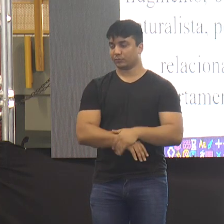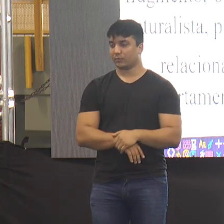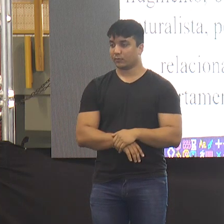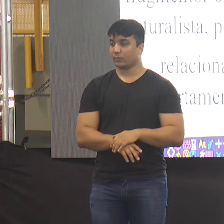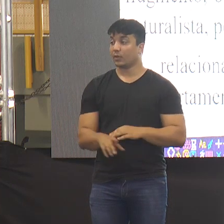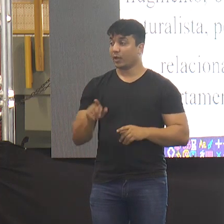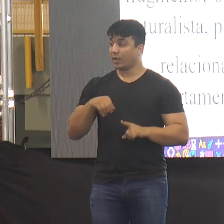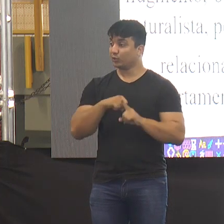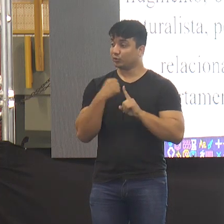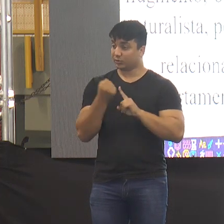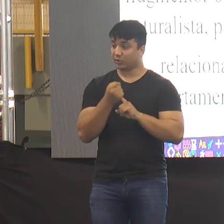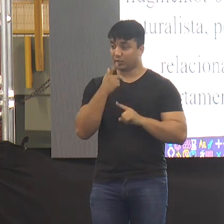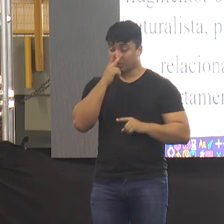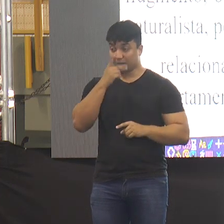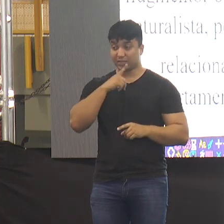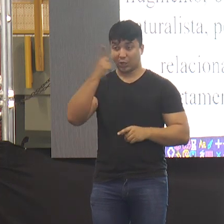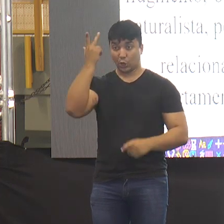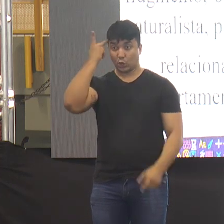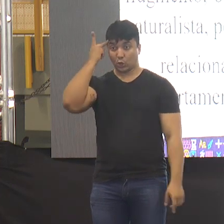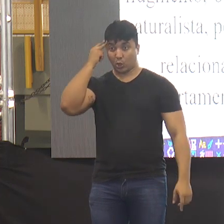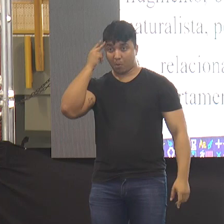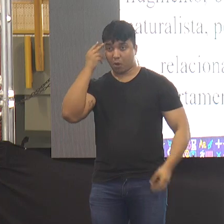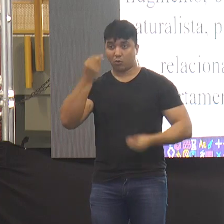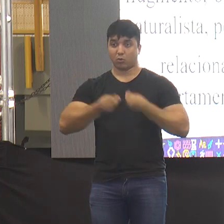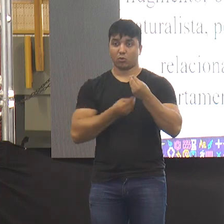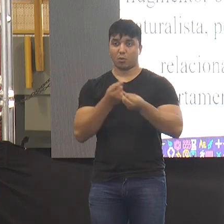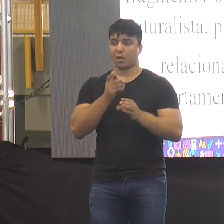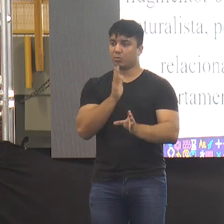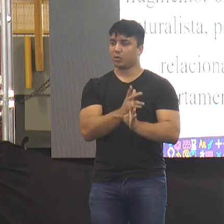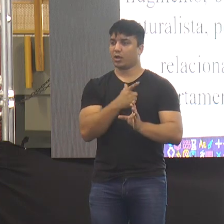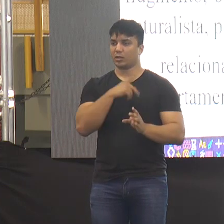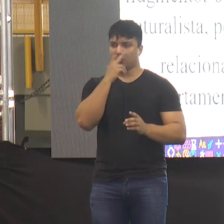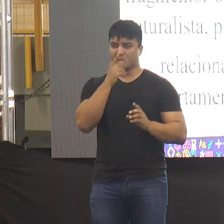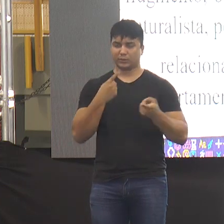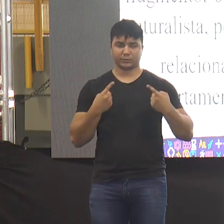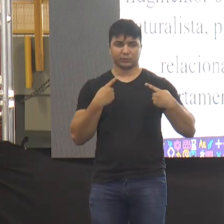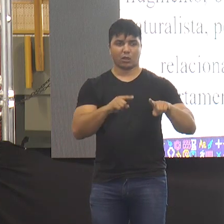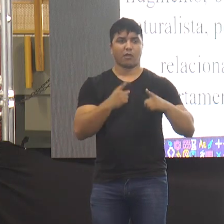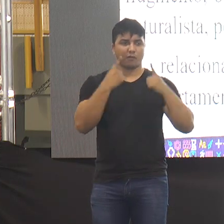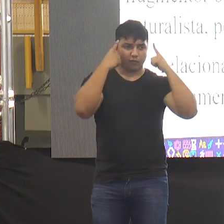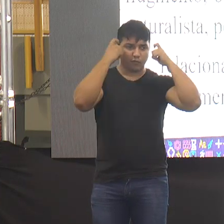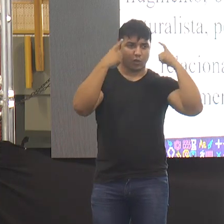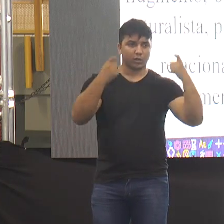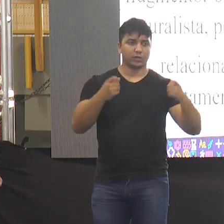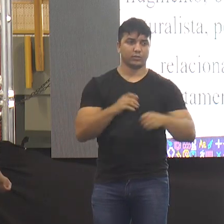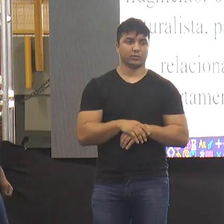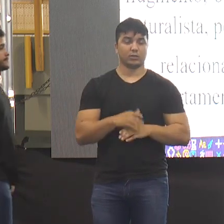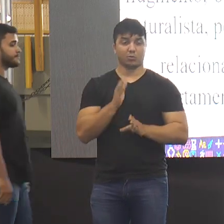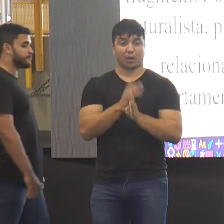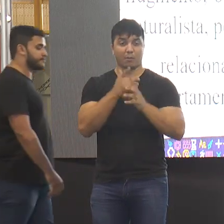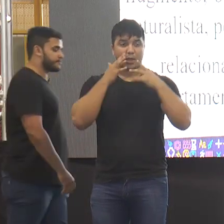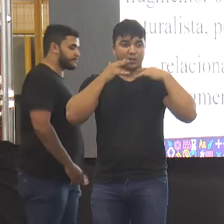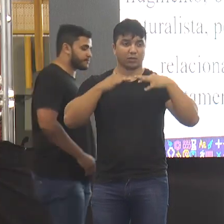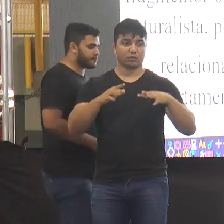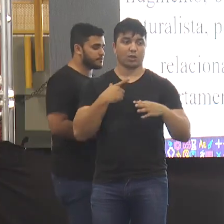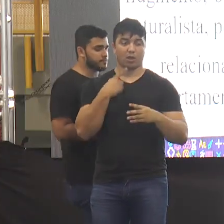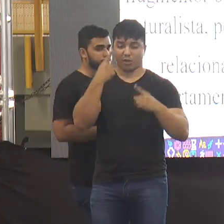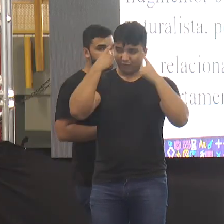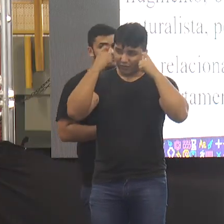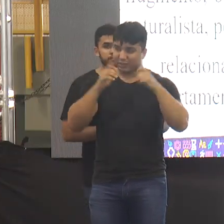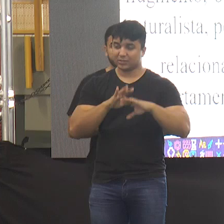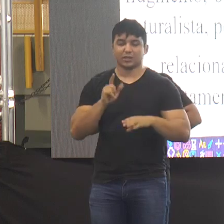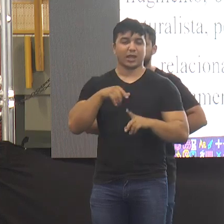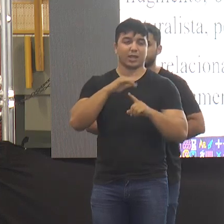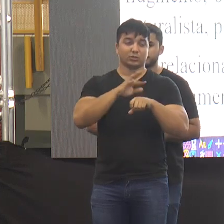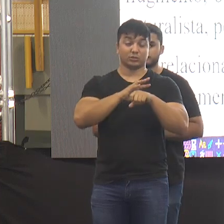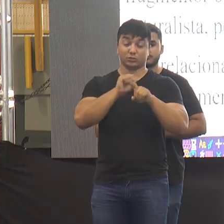Uma sociedade que normaliza esse tipo de agressão, de violência, que naturaliza esse tipo de violência,